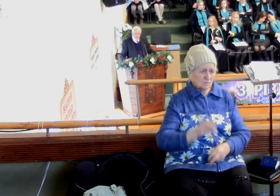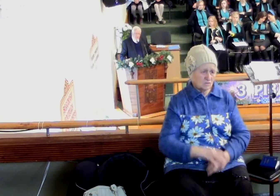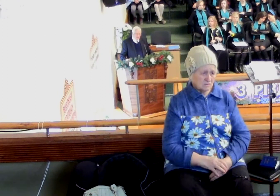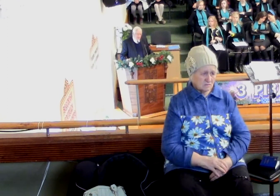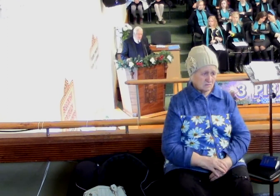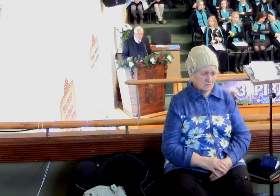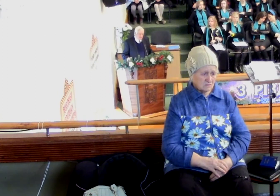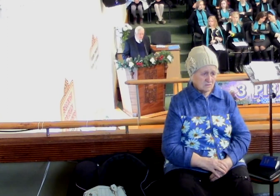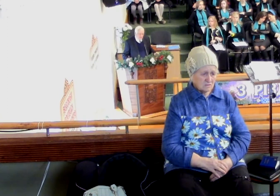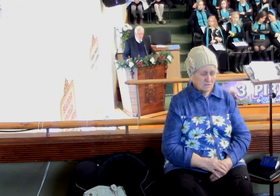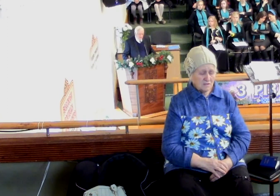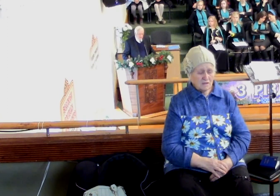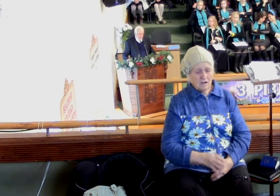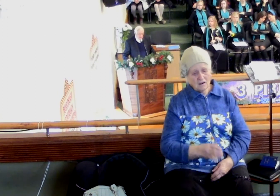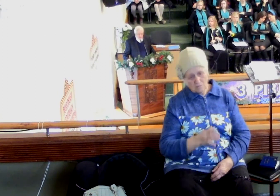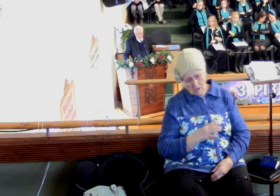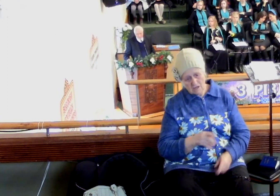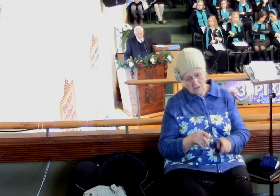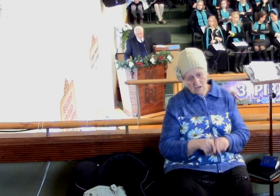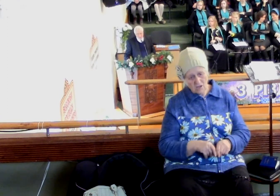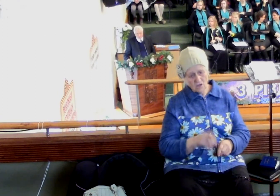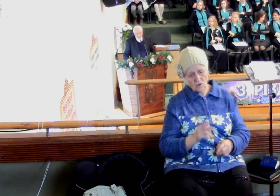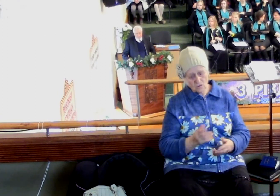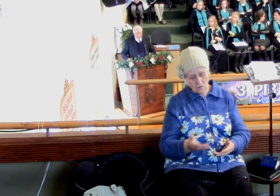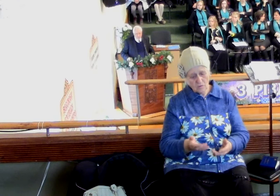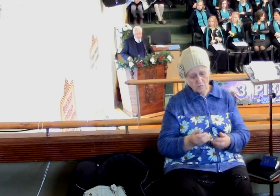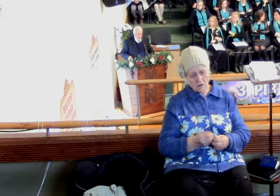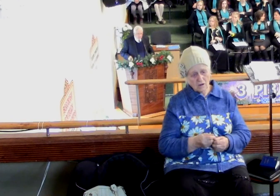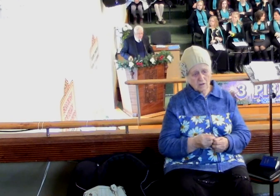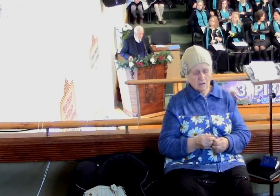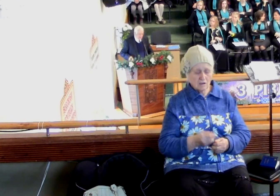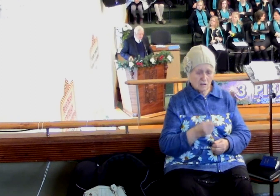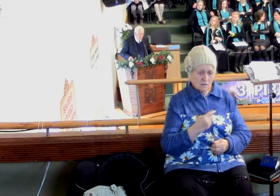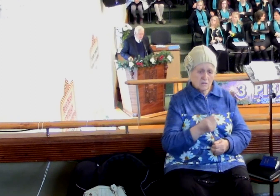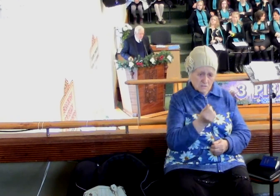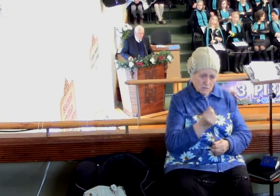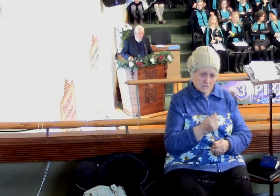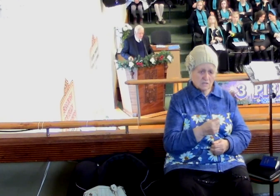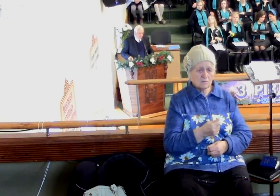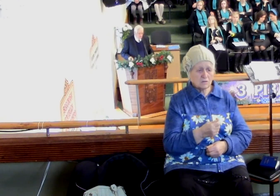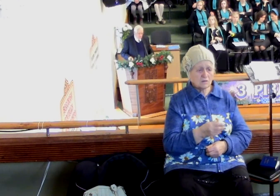были те, которые брали и говорили, хорошо будет память об этом вечере.